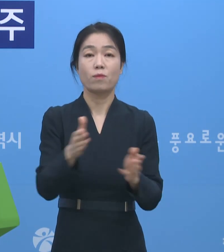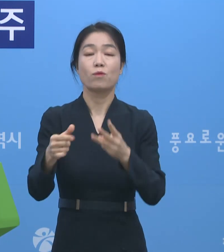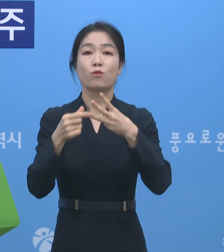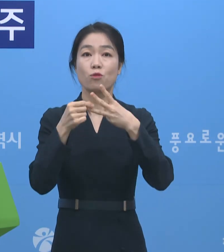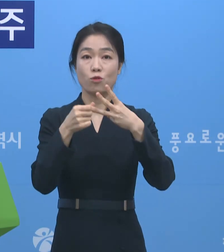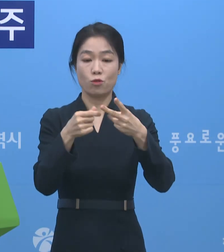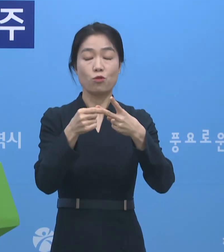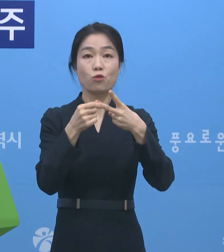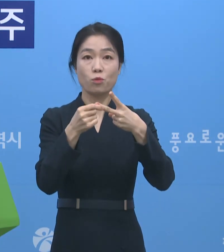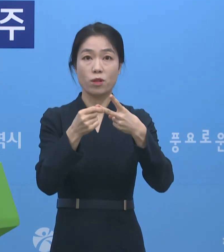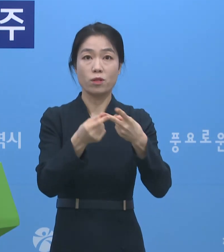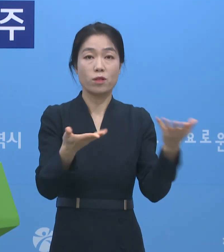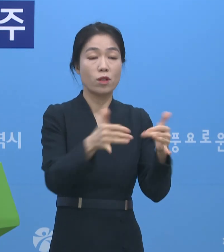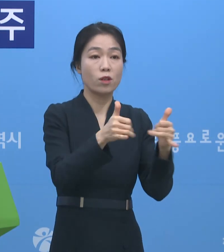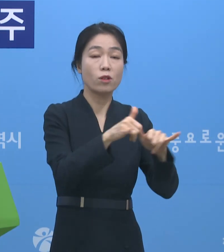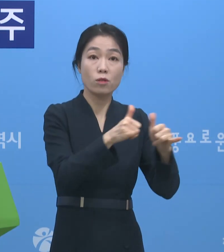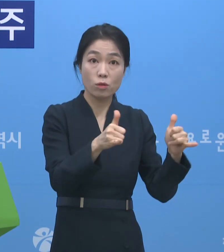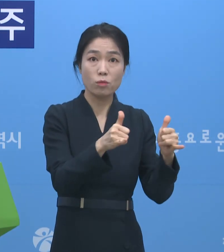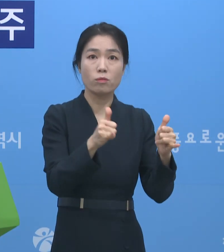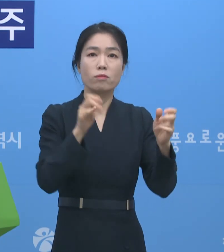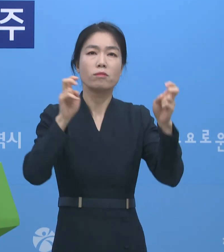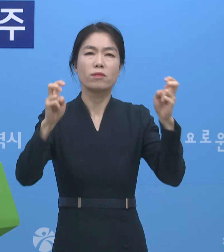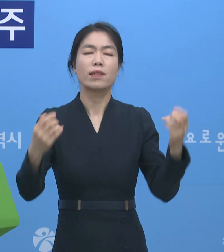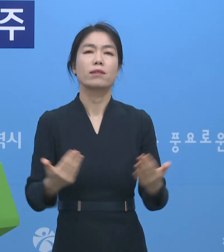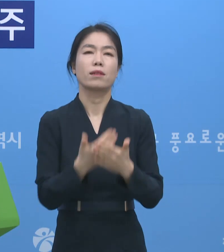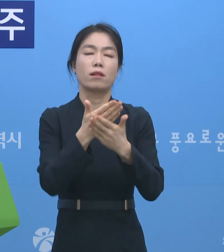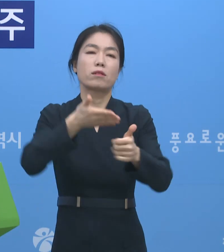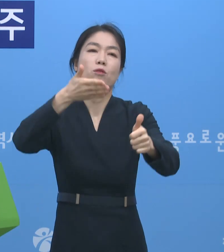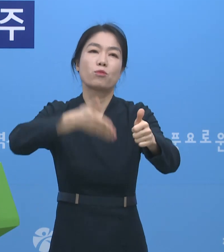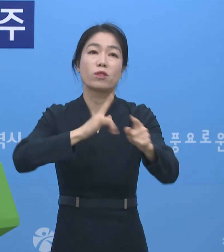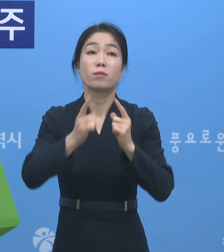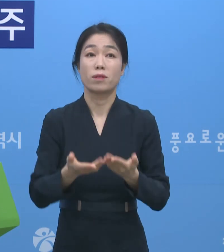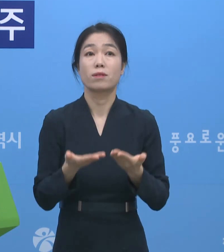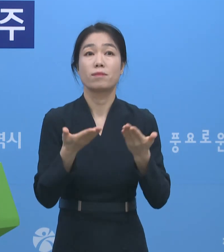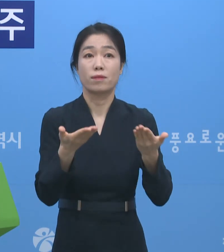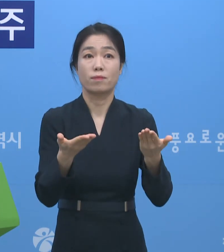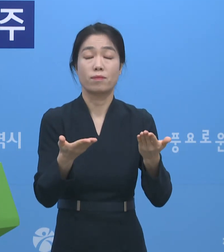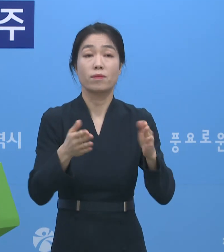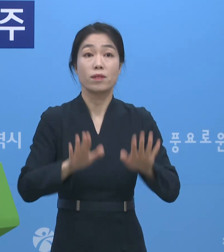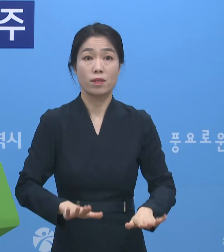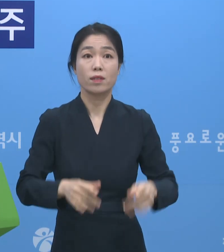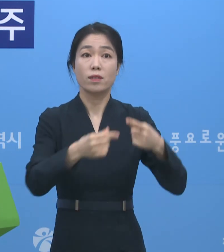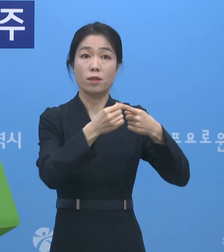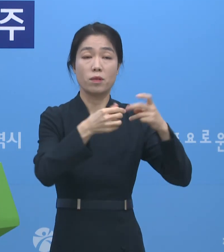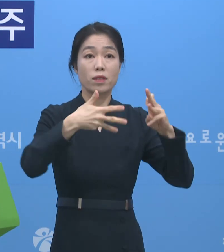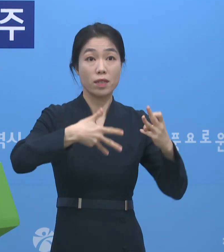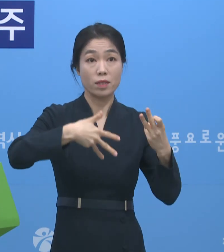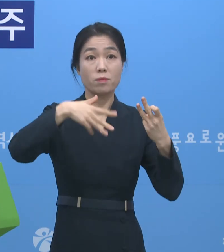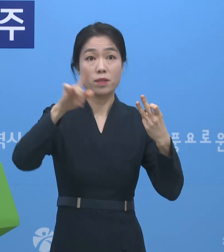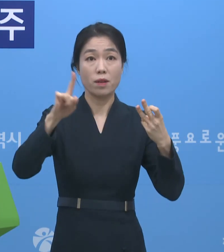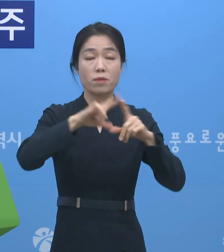하나는 노사상생 호소문입니다. 먼저 제13차